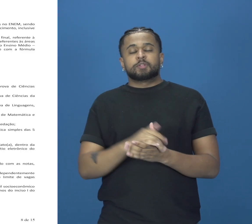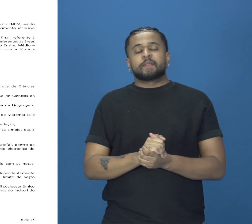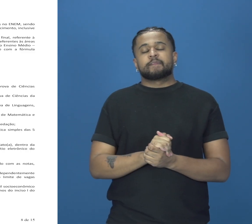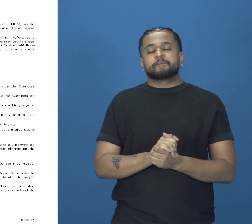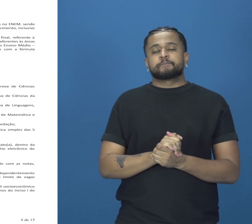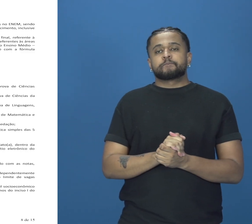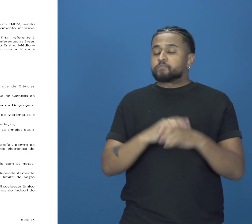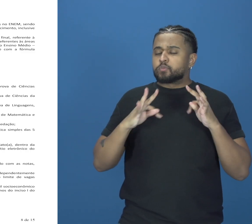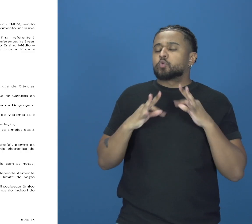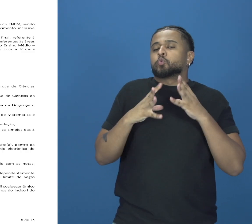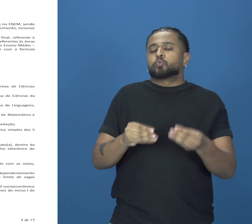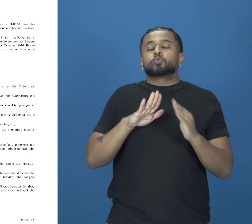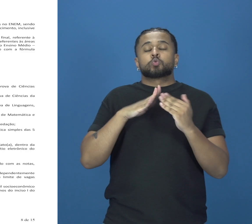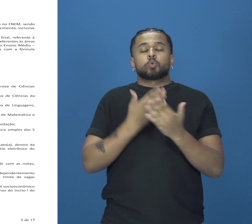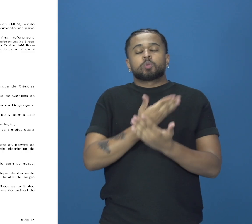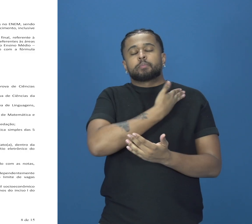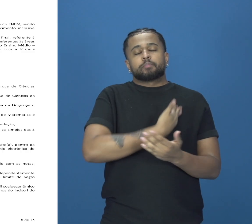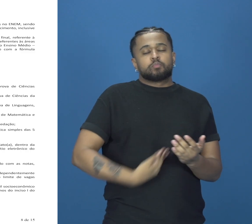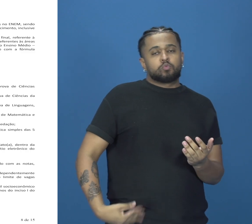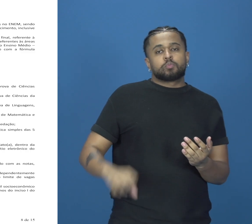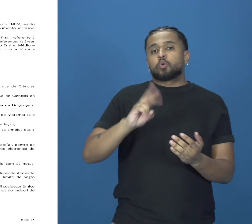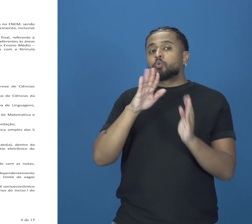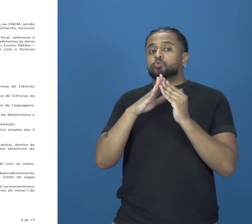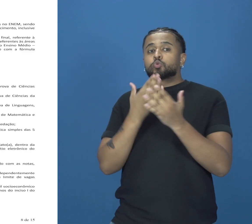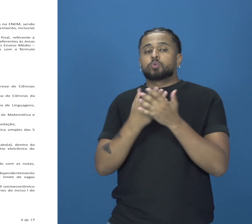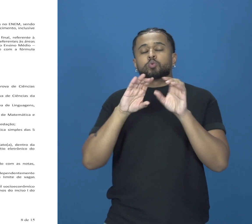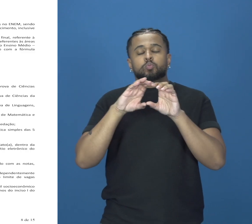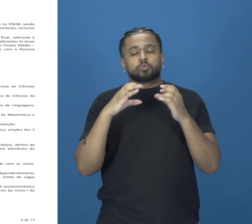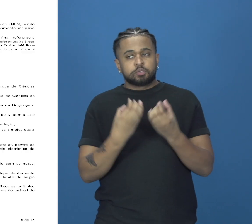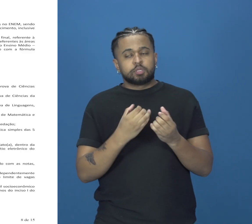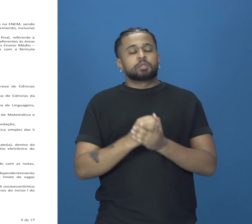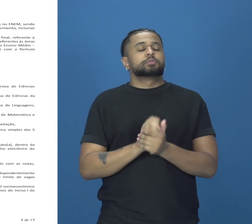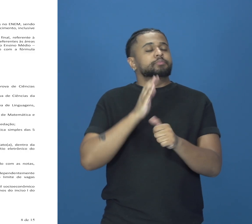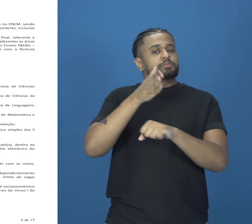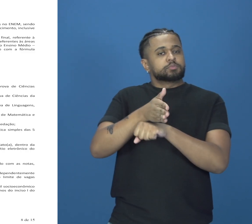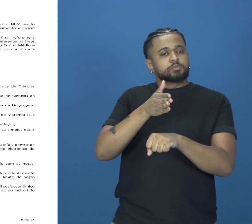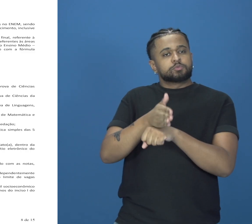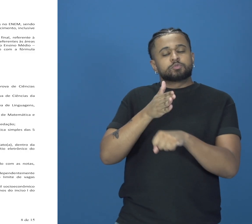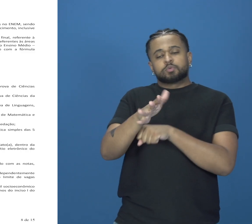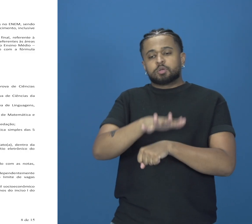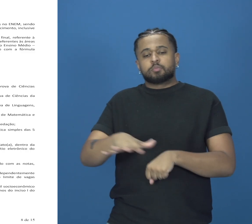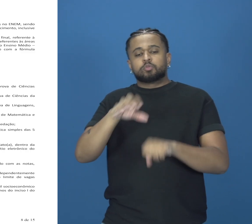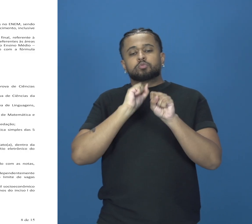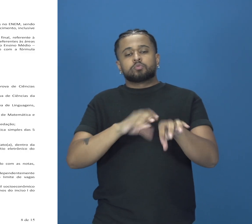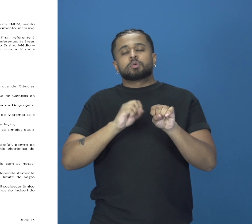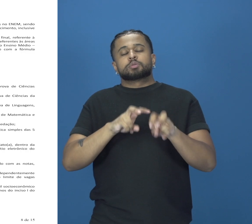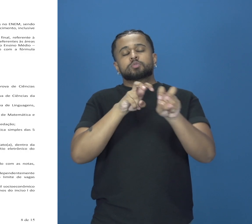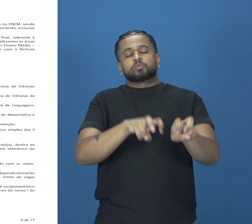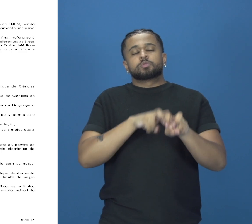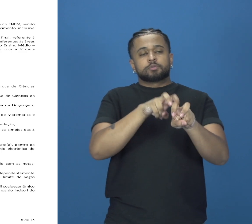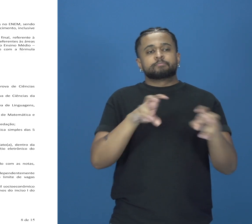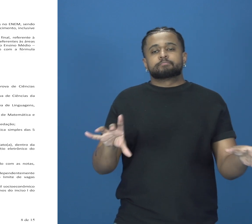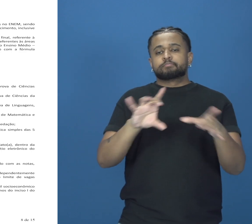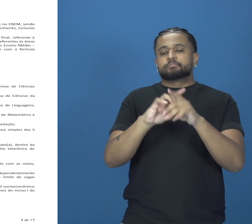7.4.2.2 integralmente em escola pública ou em escolas comunitárias que atuam no âmbito da educação do campo,